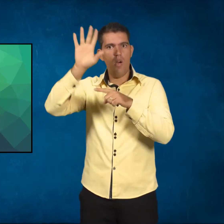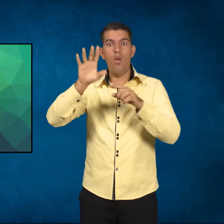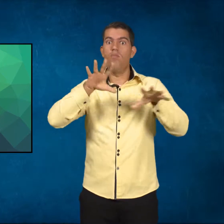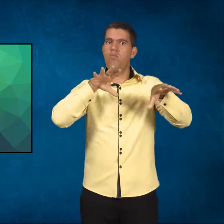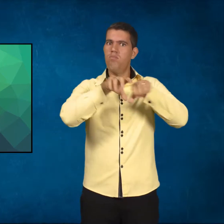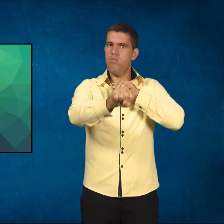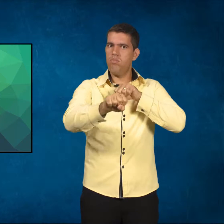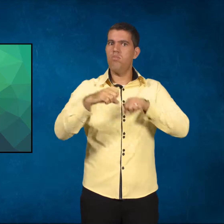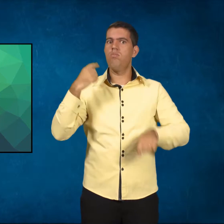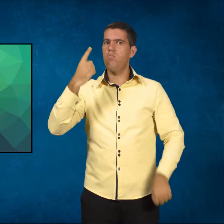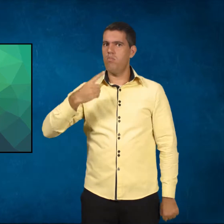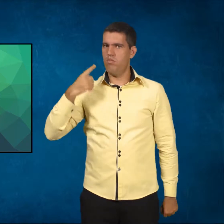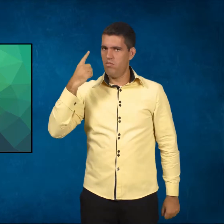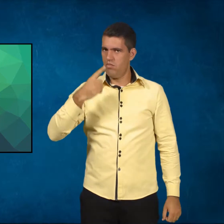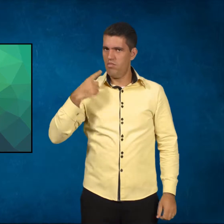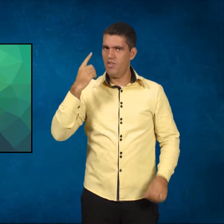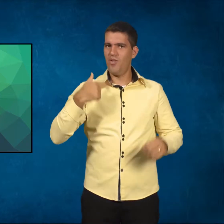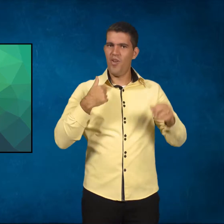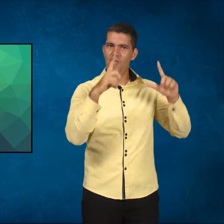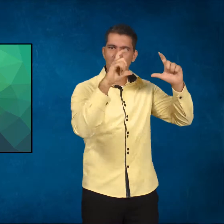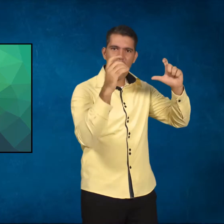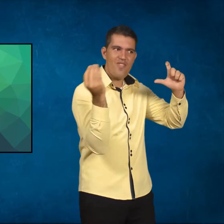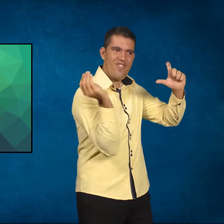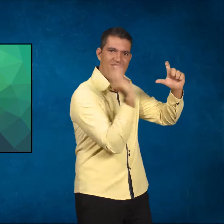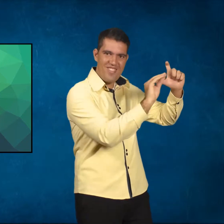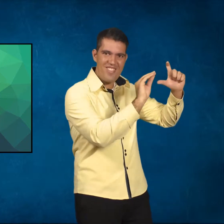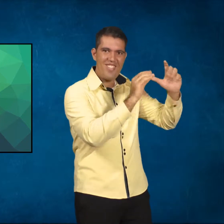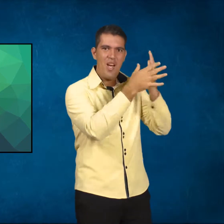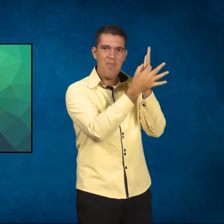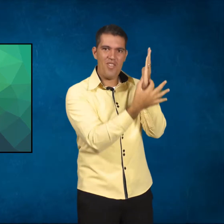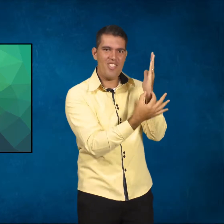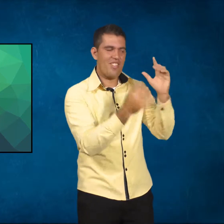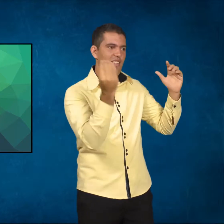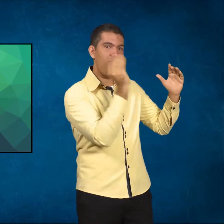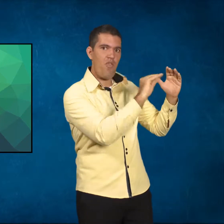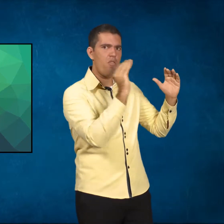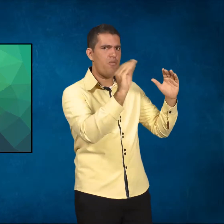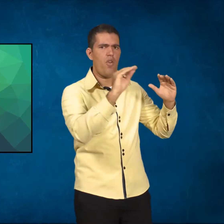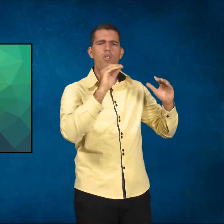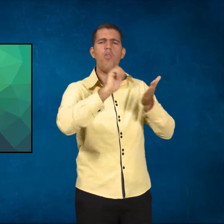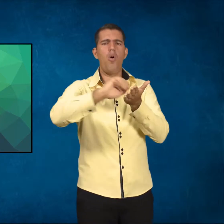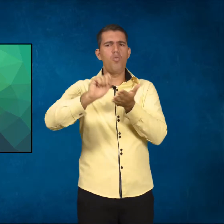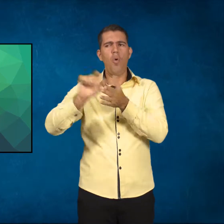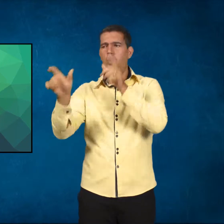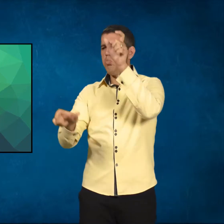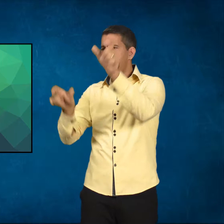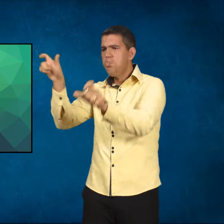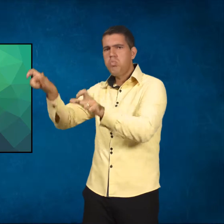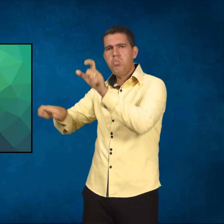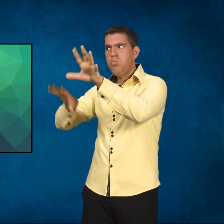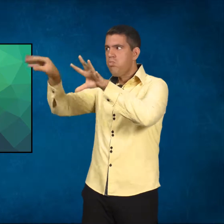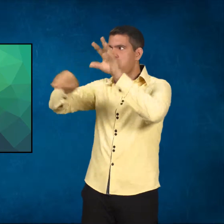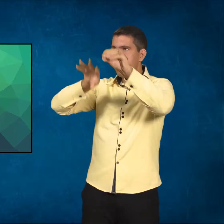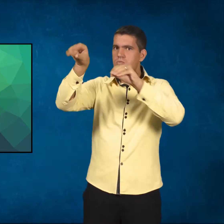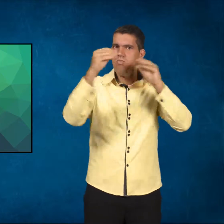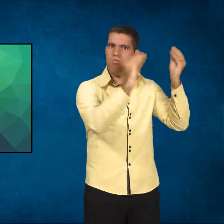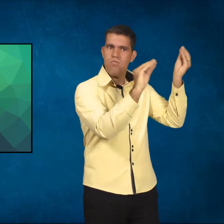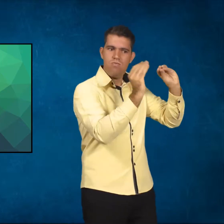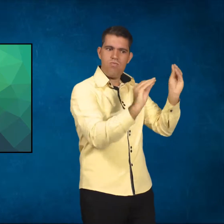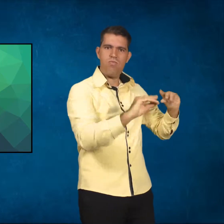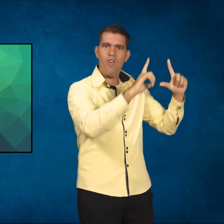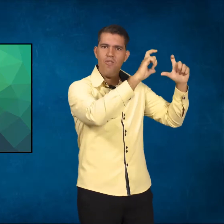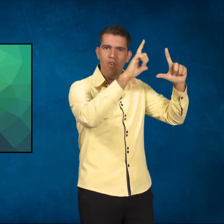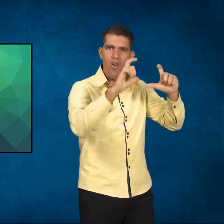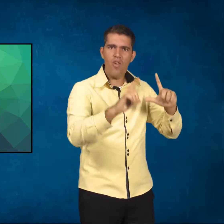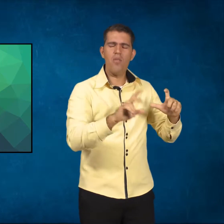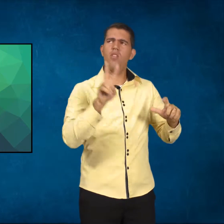uma fotinha, né, lá na apostila. Vocês vão ver que eu coloco de todos. A gente não encontra, né? As fotos que nós